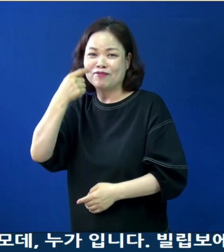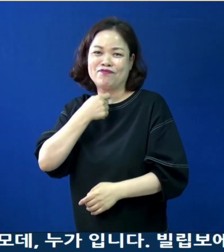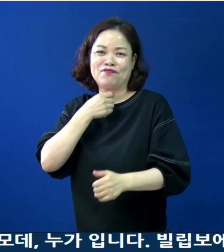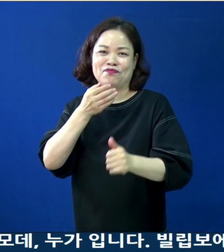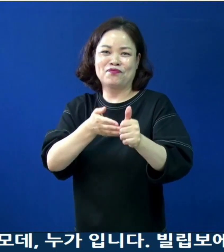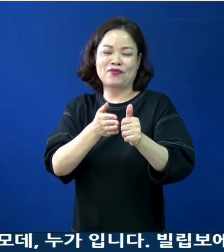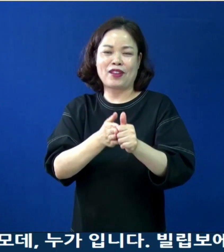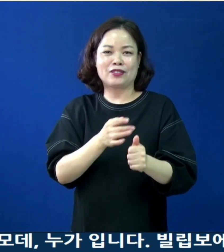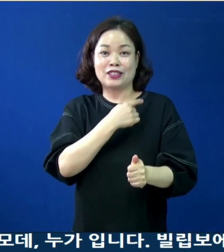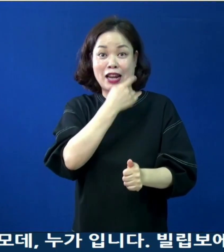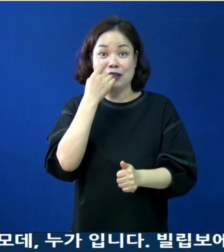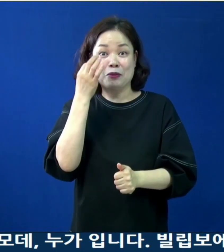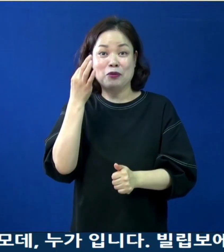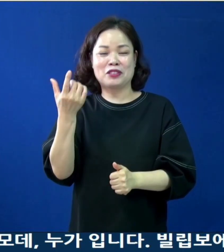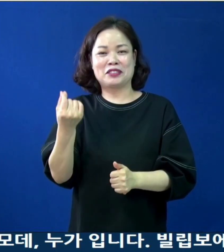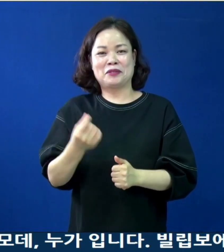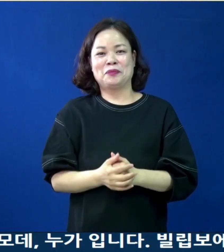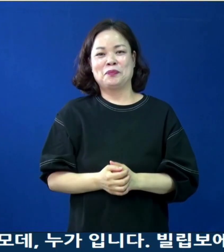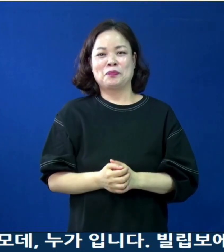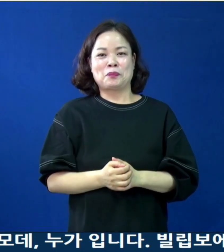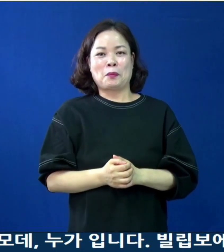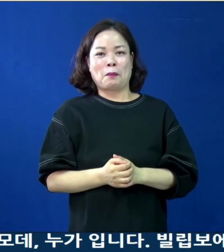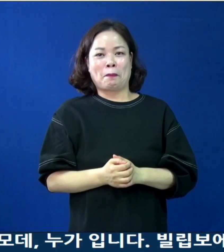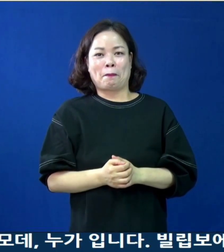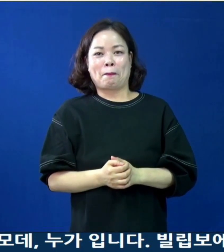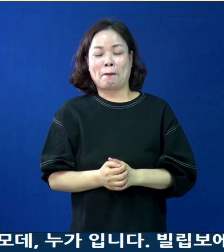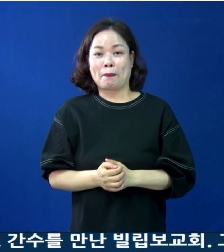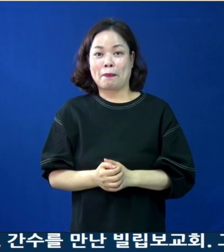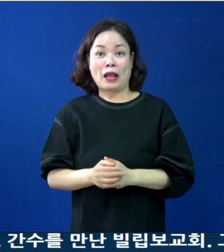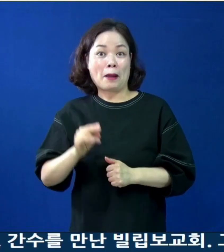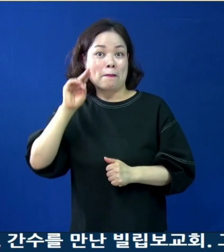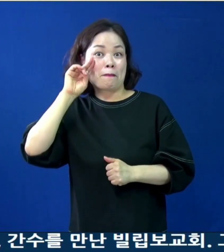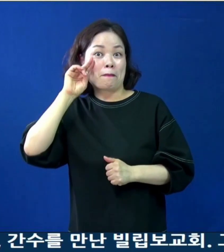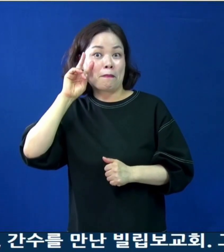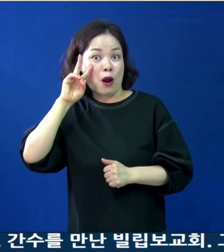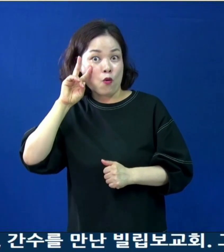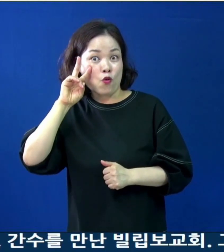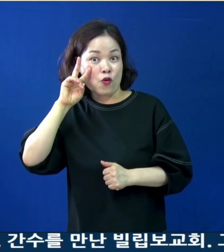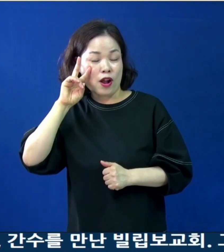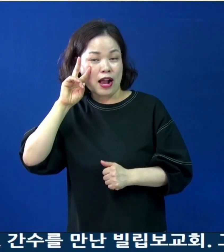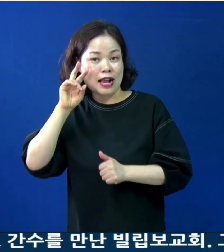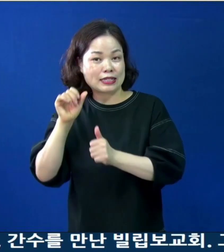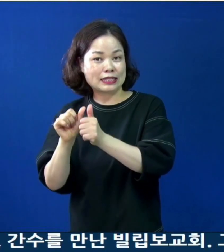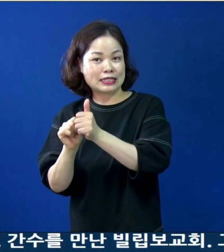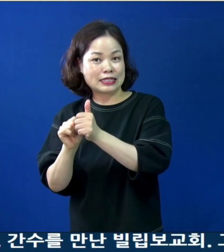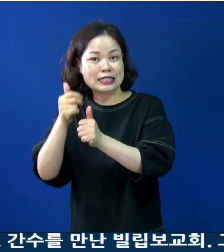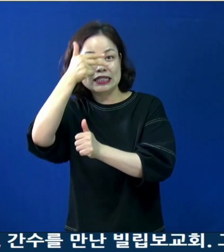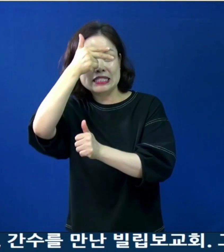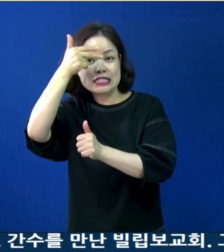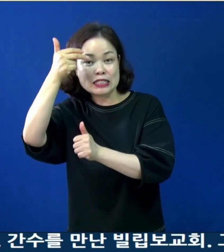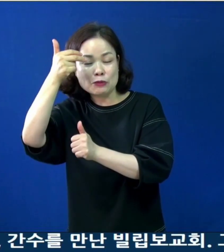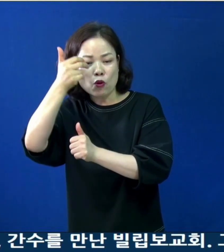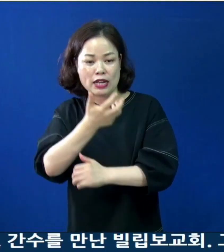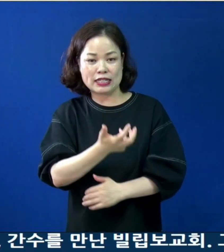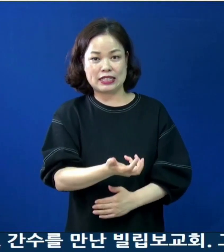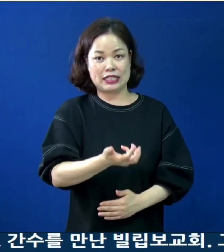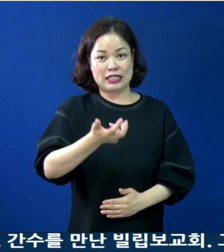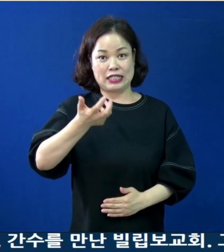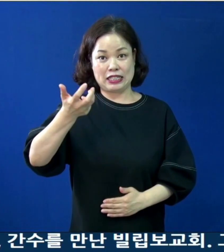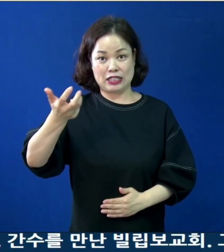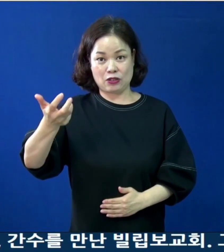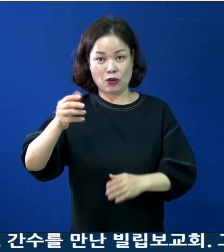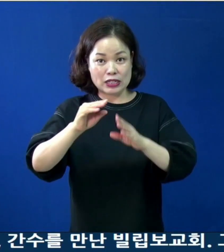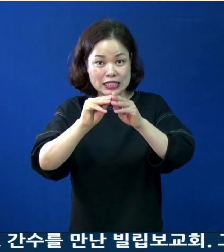권해드렸습니다. 저는 확인해 볼 겁니다. 그래서 바울과 실라와 디모데가 이동을 하고 있습니다.